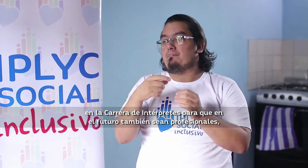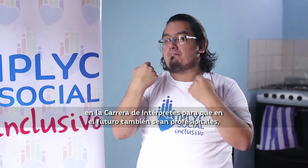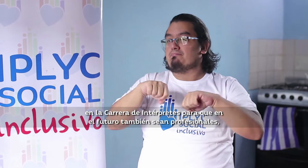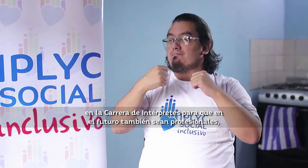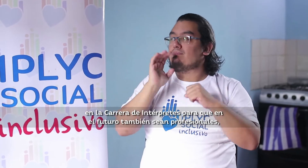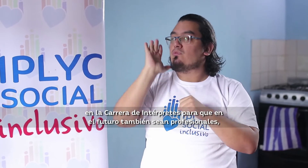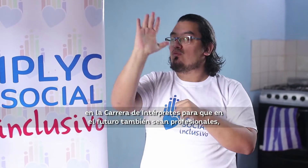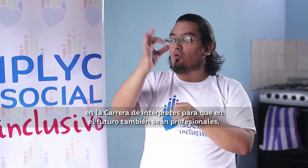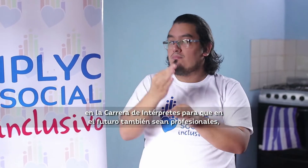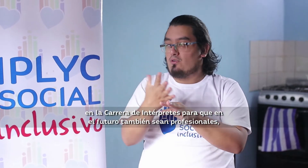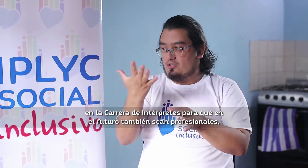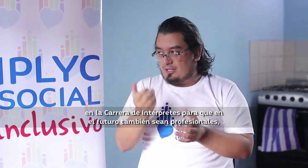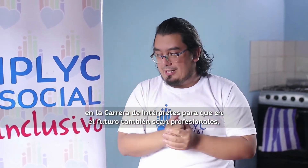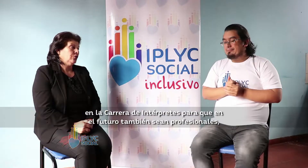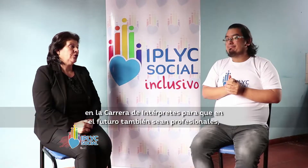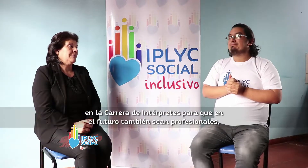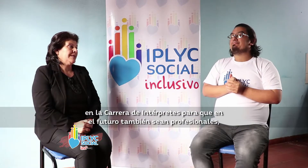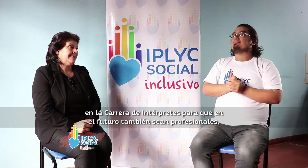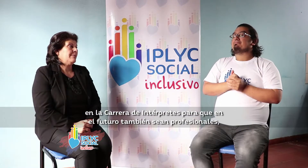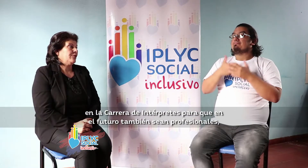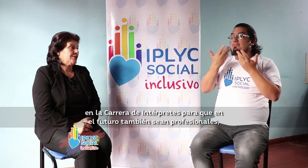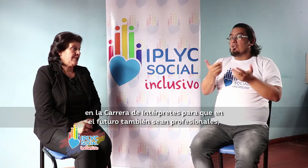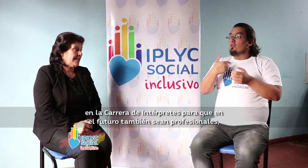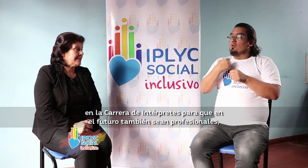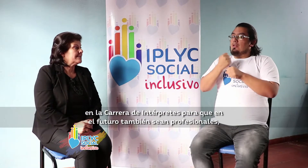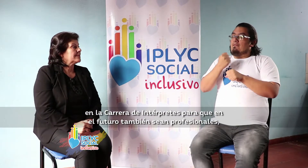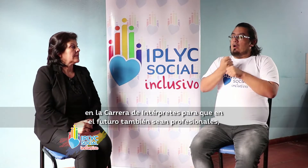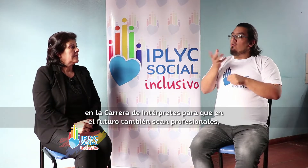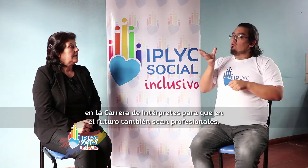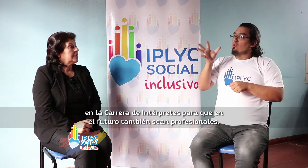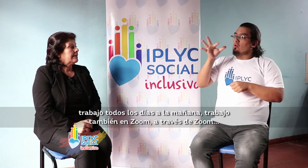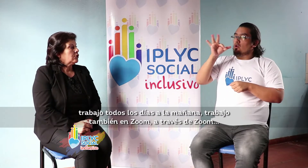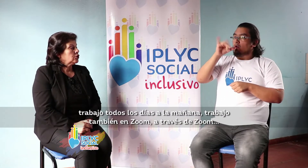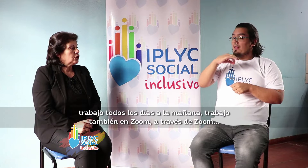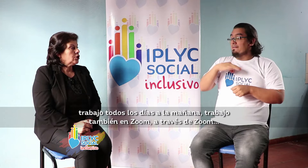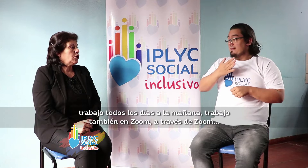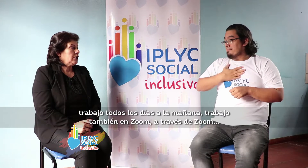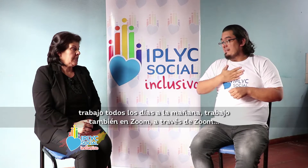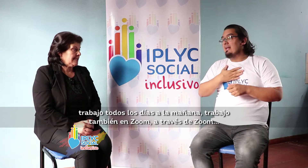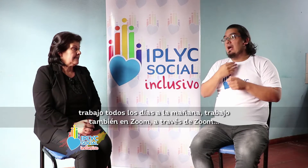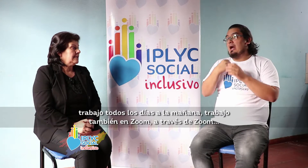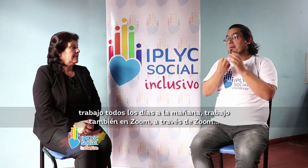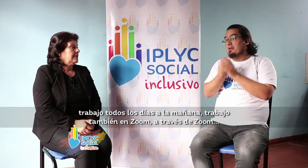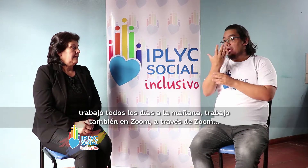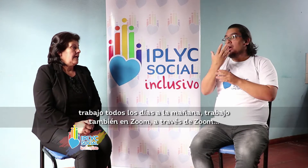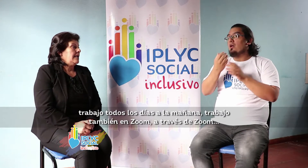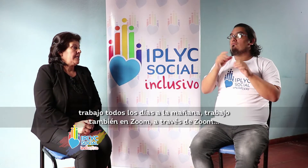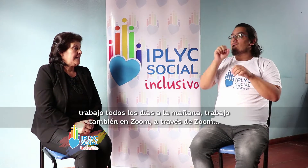de intérpretes, para que en el futuro también sean profesionales. Trabajo todos los días, a la